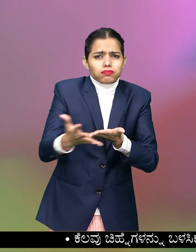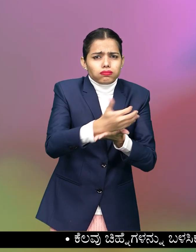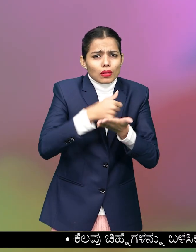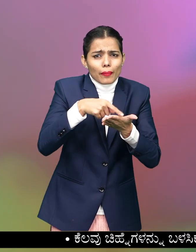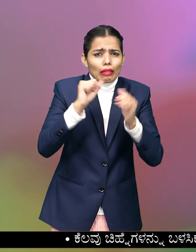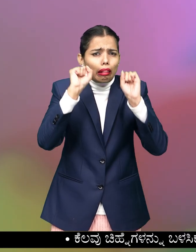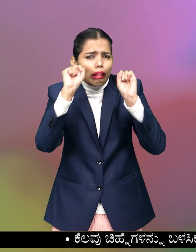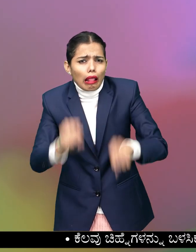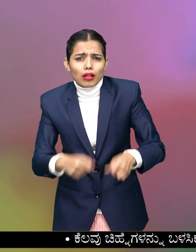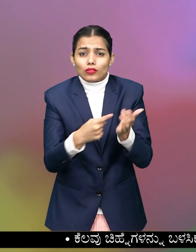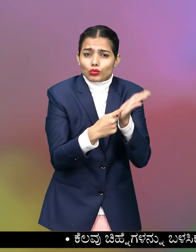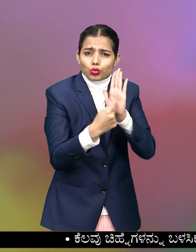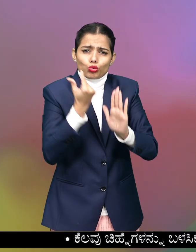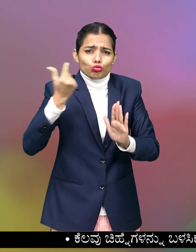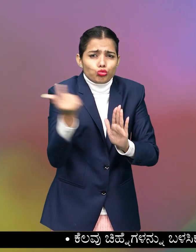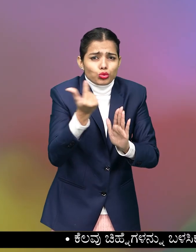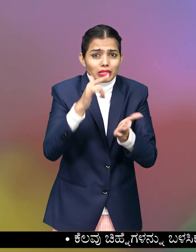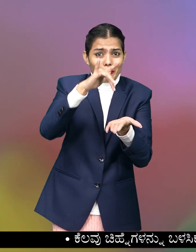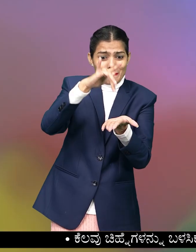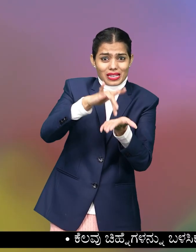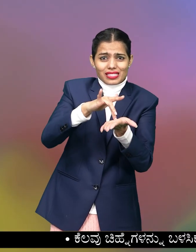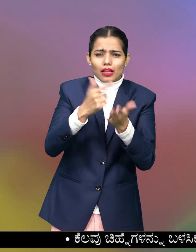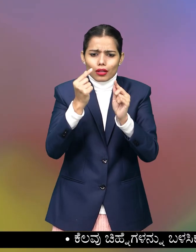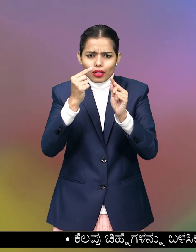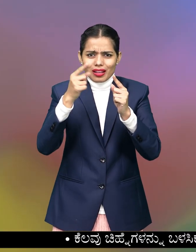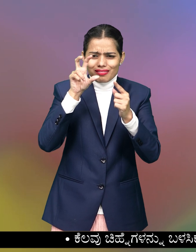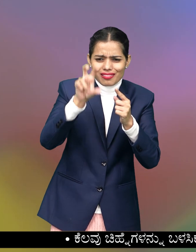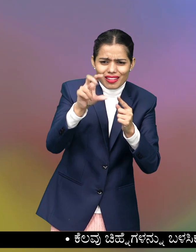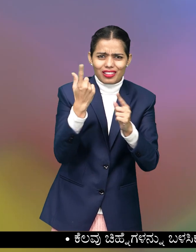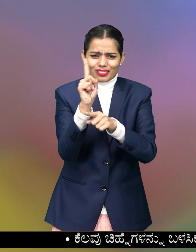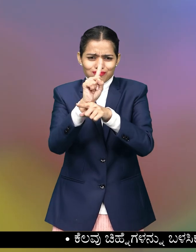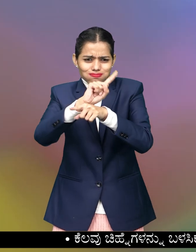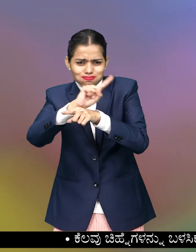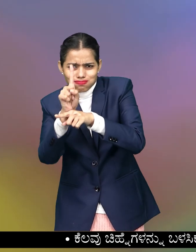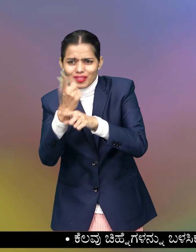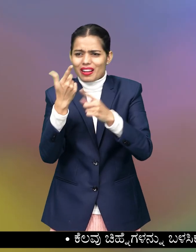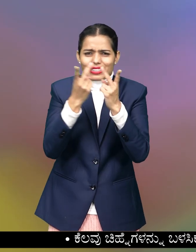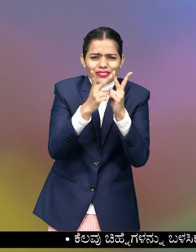ಕೆಲವು ಚಿಹ್ನೆಗಳನ್ನು ಬಳಸಿಕೊಂಡು ಈ ಎಲ್ಲ ಘಟಕಗಳನ್ನು ಪ್ರತಿನಿಧಿಸಬಹುದು.